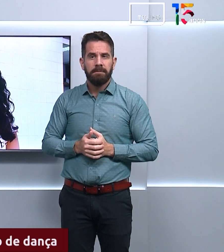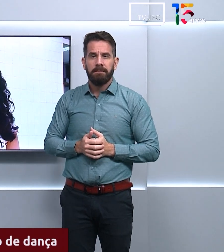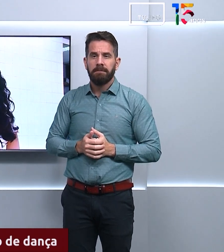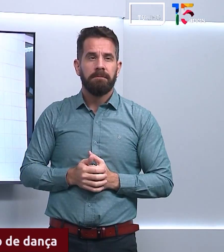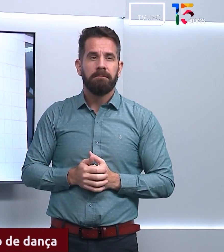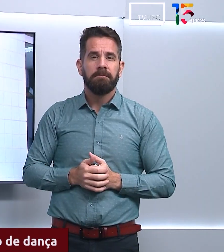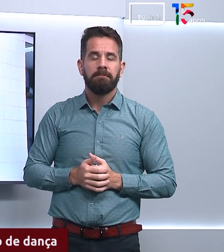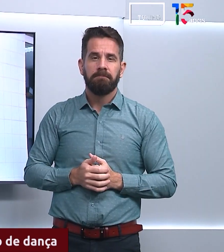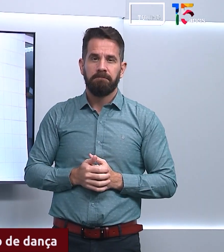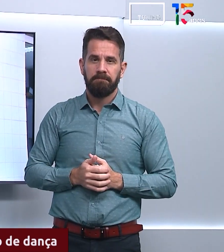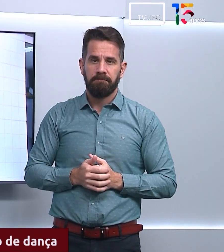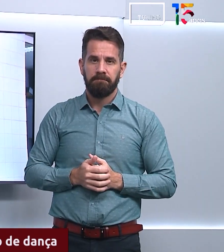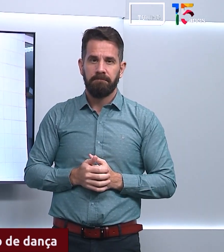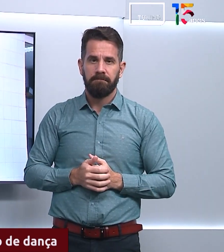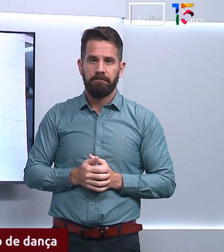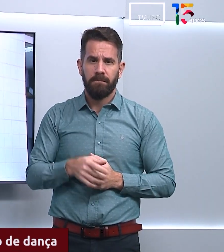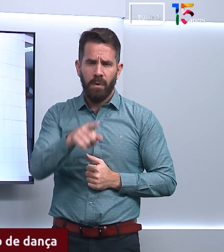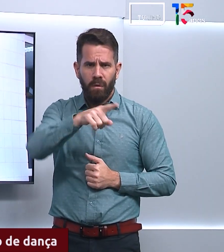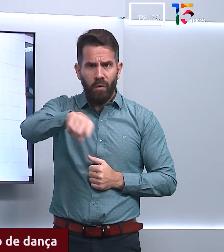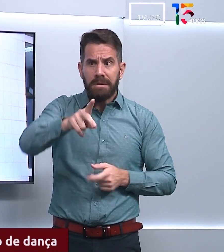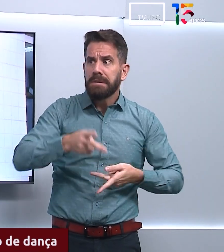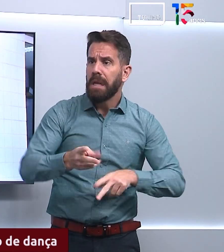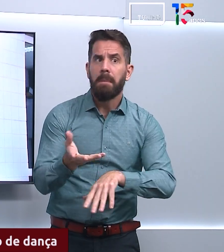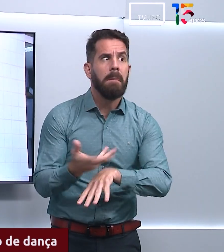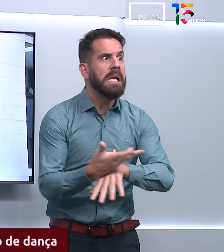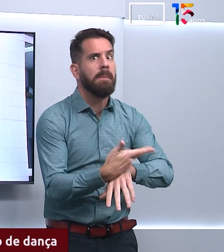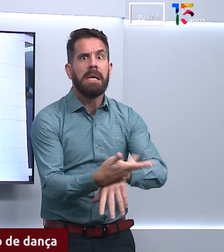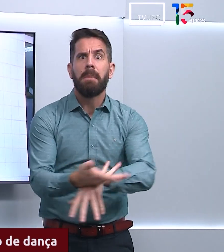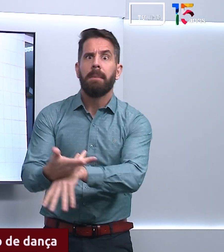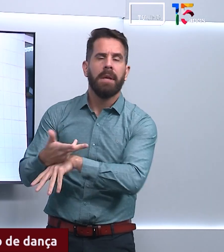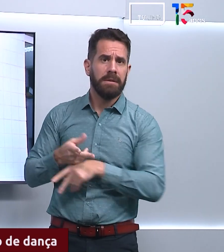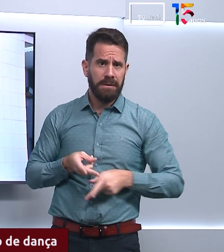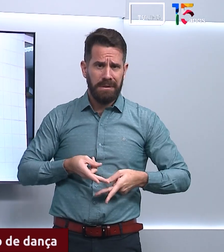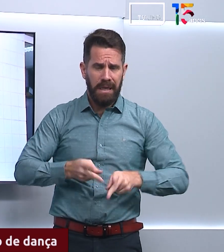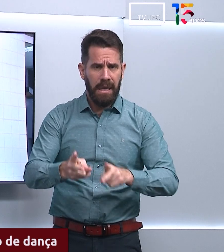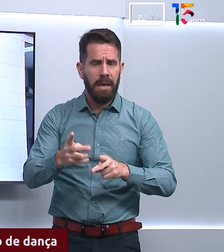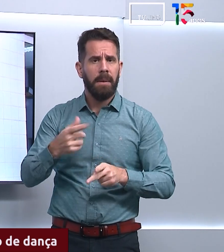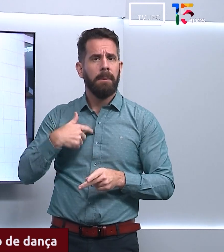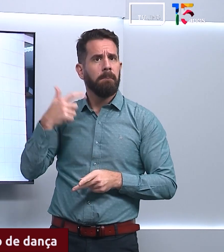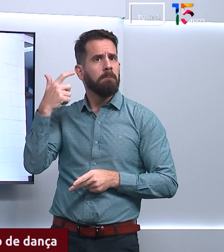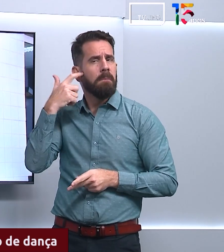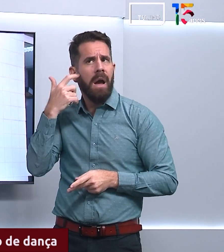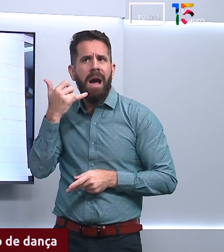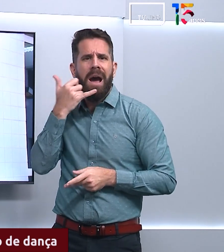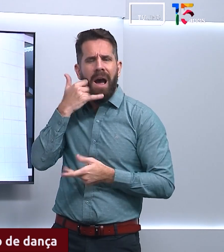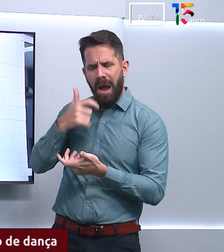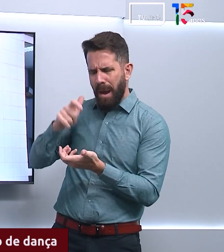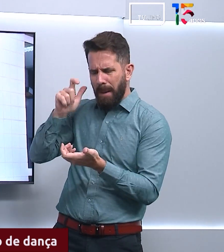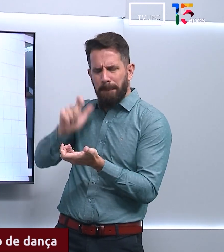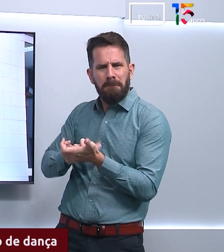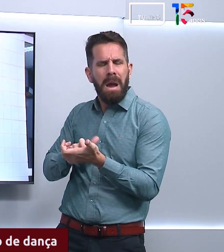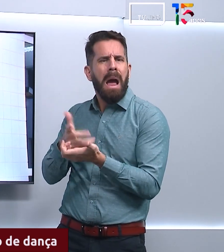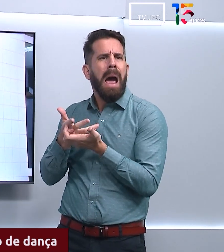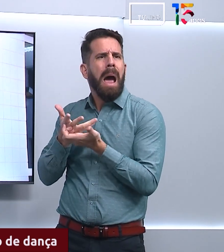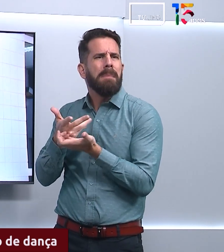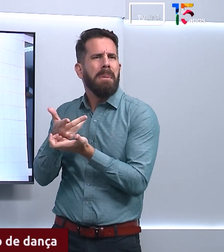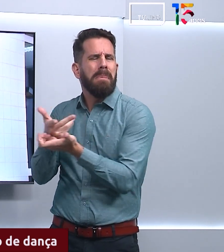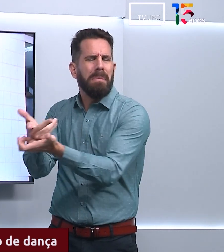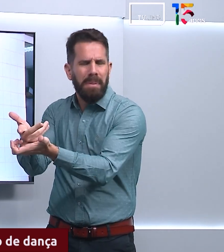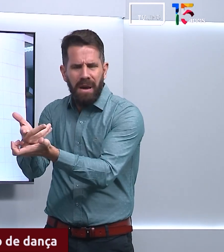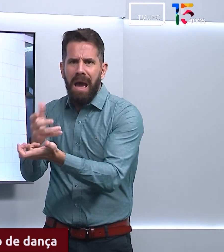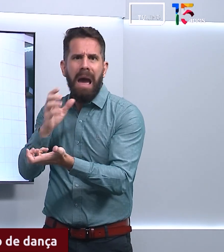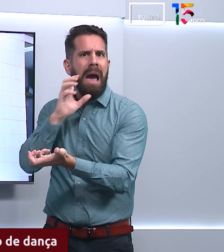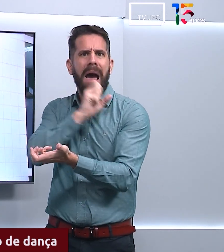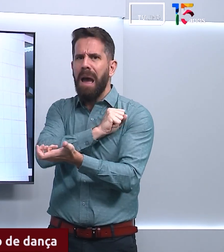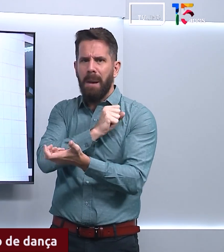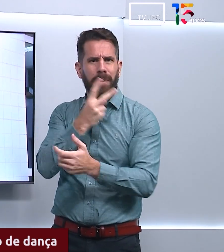matéria você anda com pressa tá escutando os áudios do WhatsApp Aí naquele modo acelerado e já